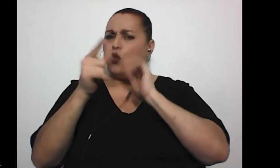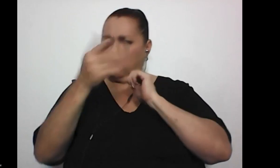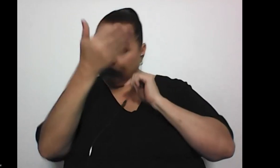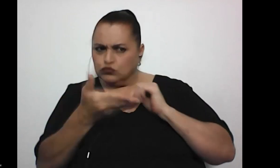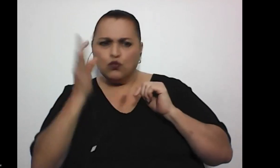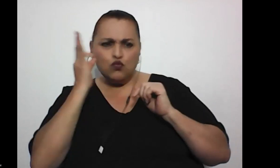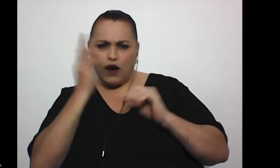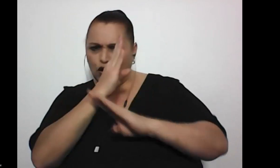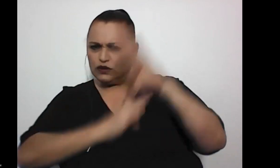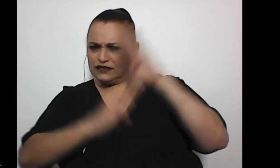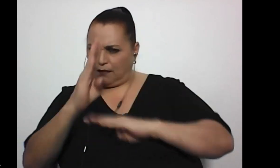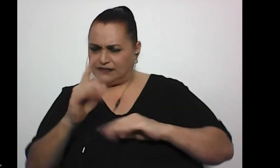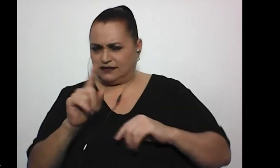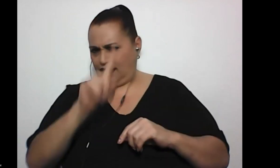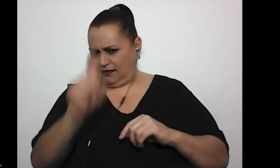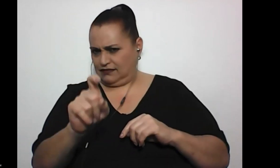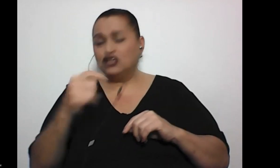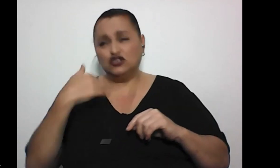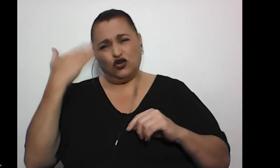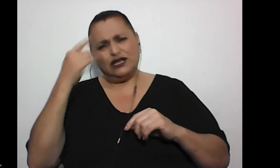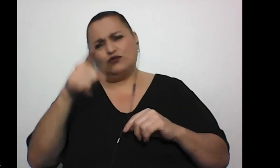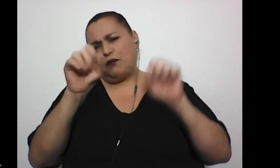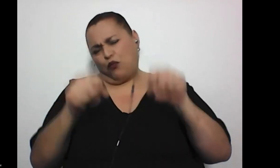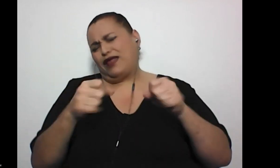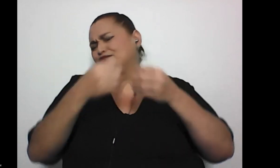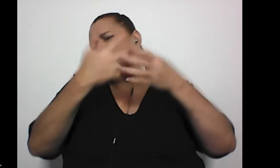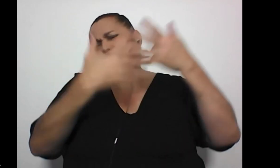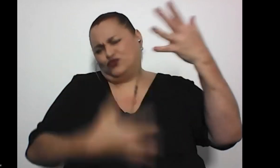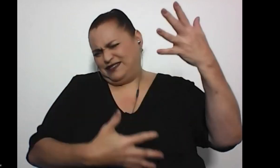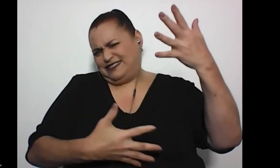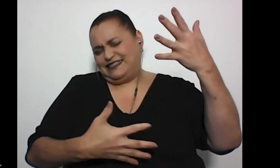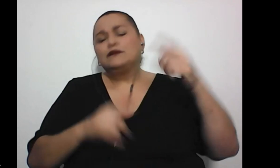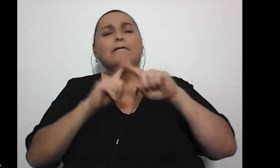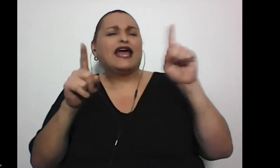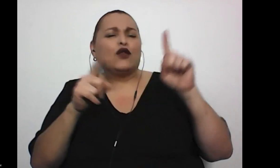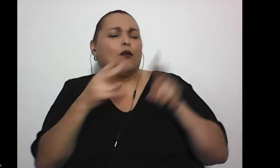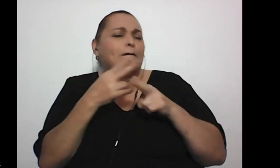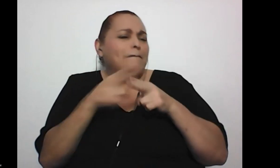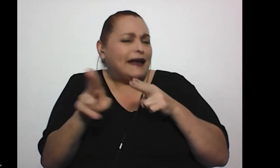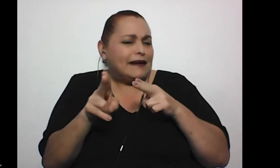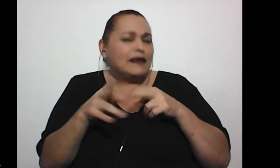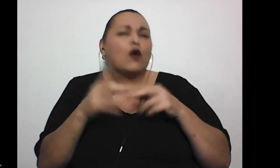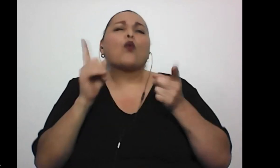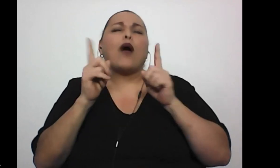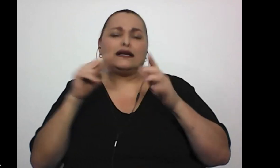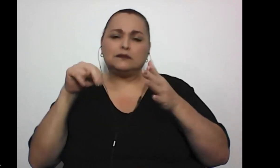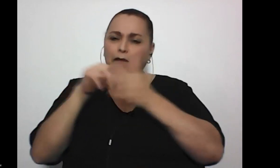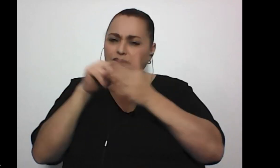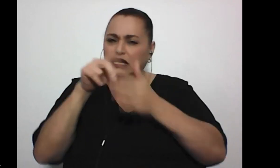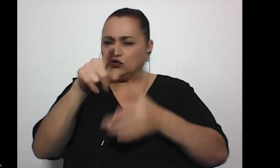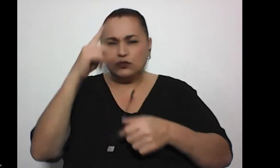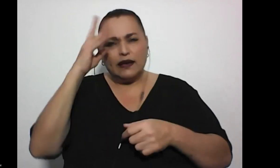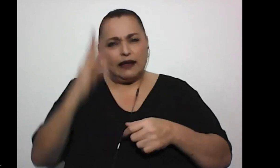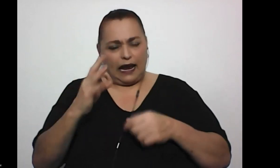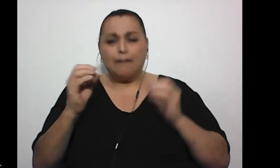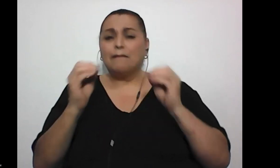con discapacidad, Carolina? Yo sé que podrías decirme que miles, ¿verdad? O cientos, pero así como, ¿cuáles barreras crees vos que son